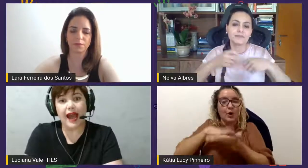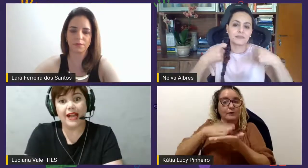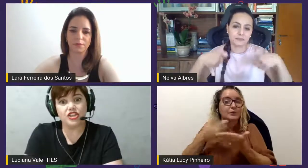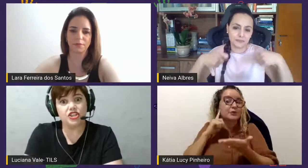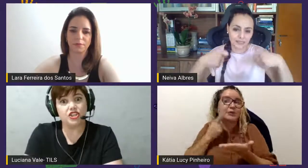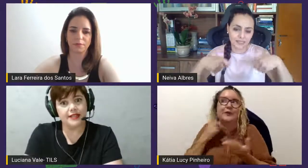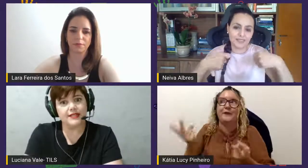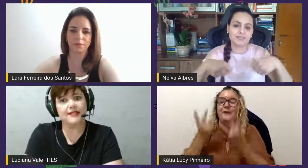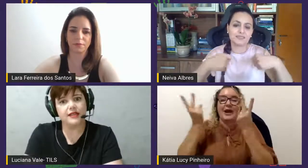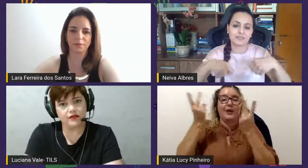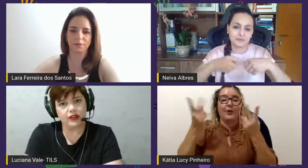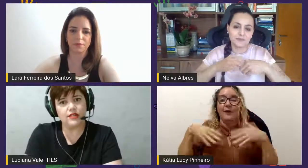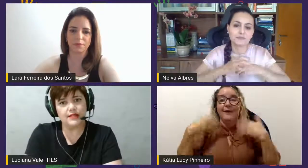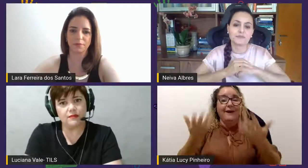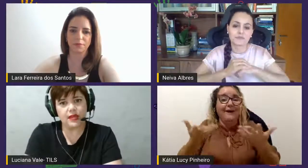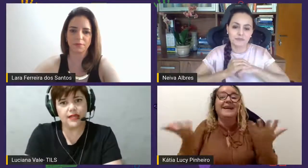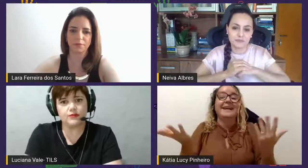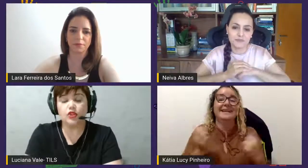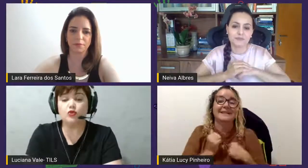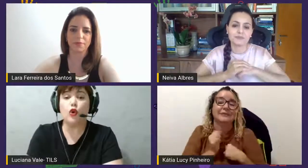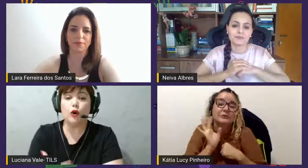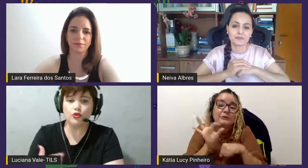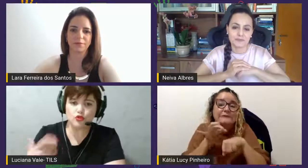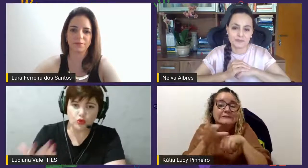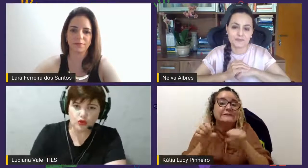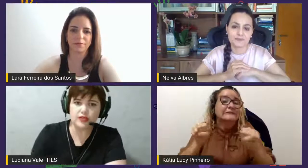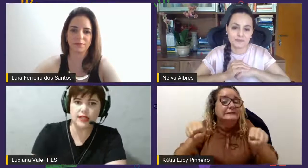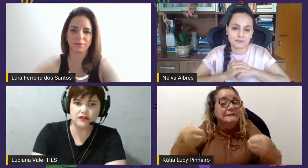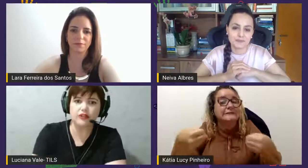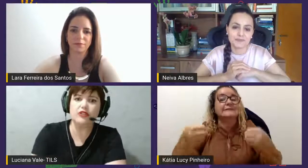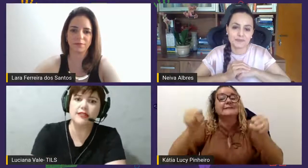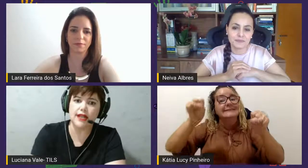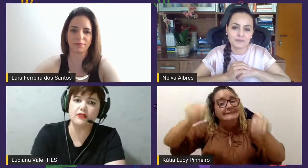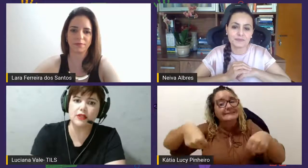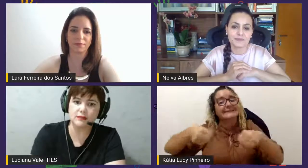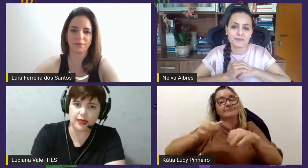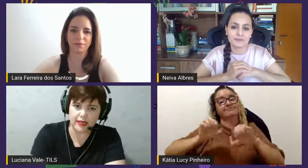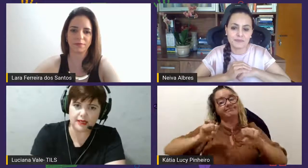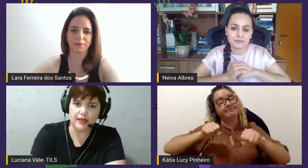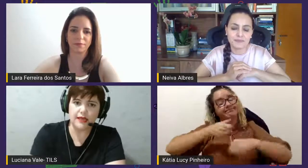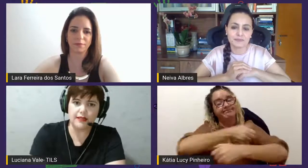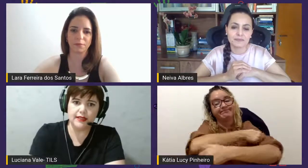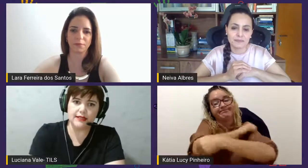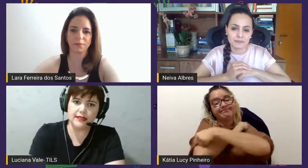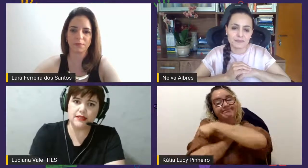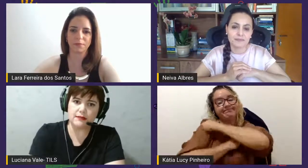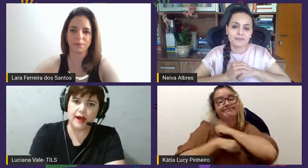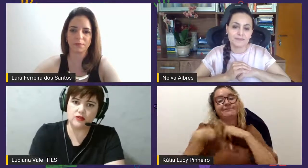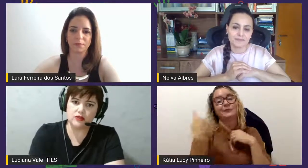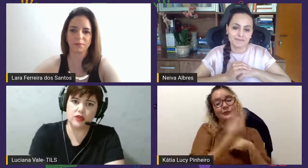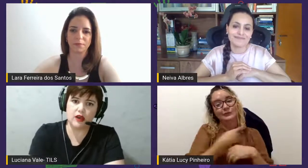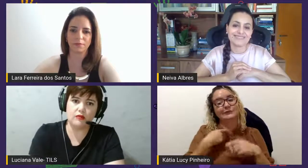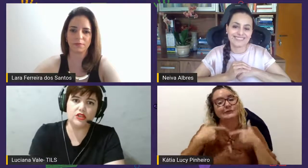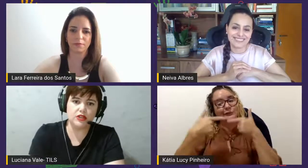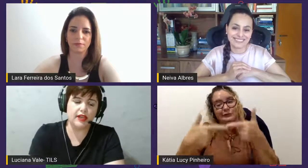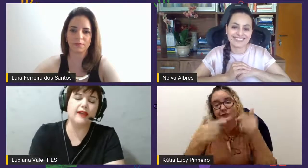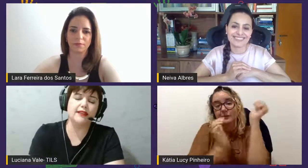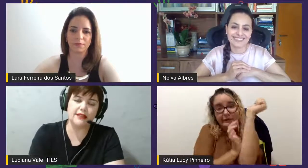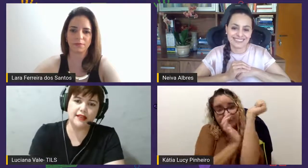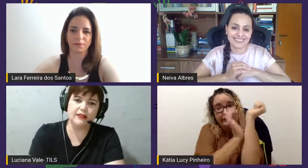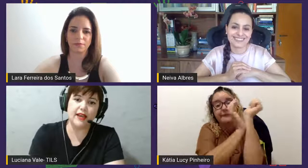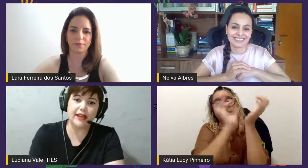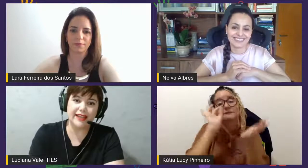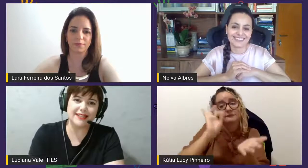esfera artística? É necessário se valorizar mesmo, que o corpo surdo seja valorizado também nesses espaços, realmente.